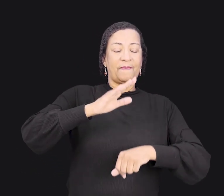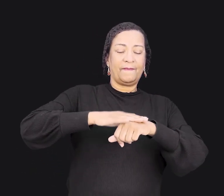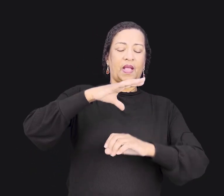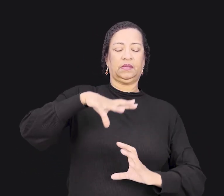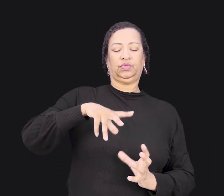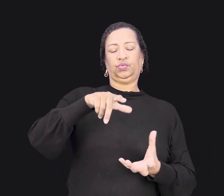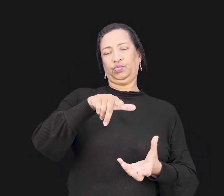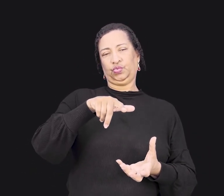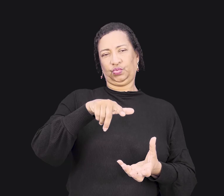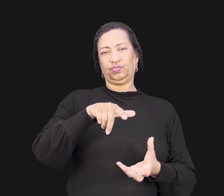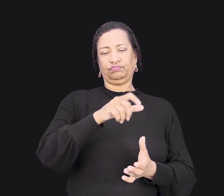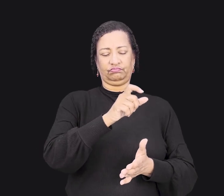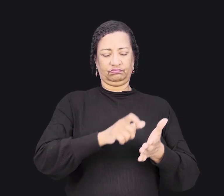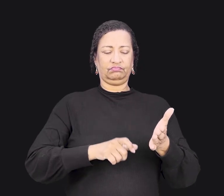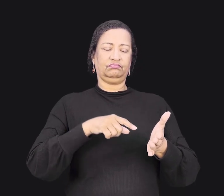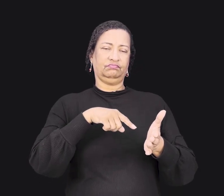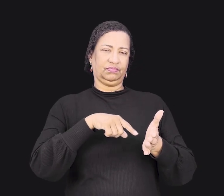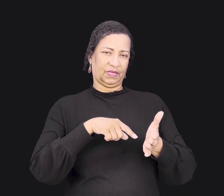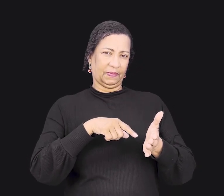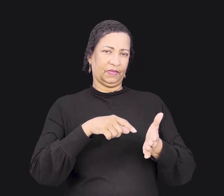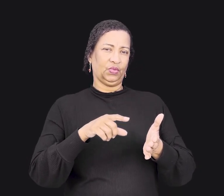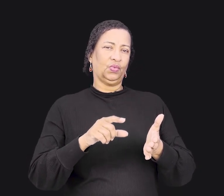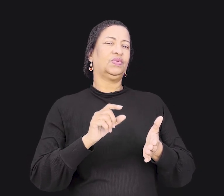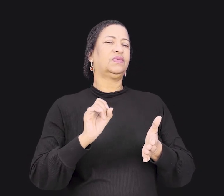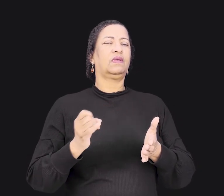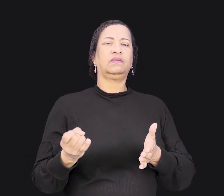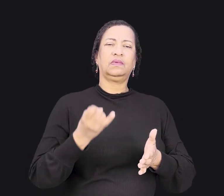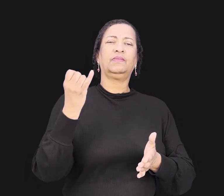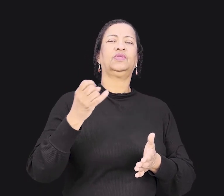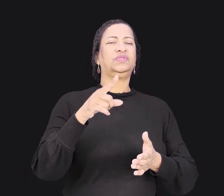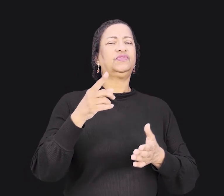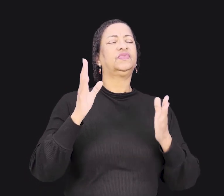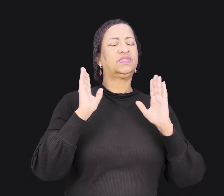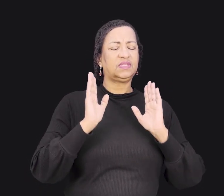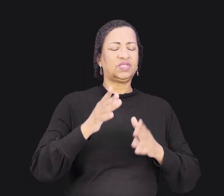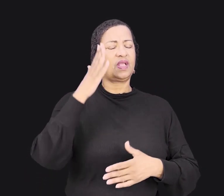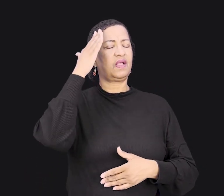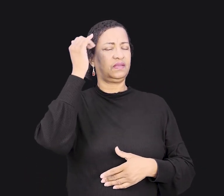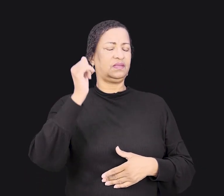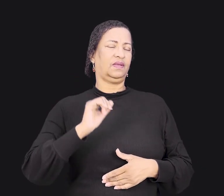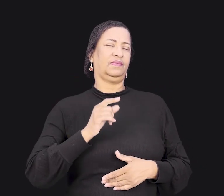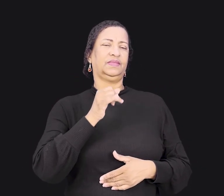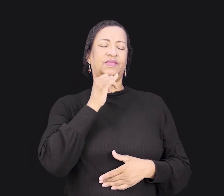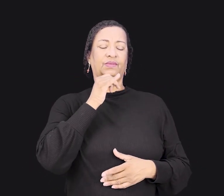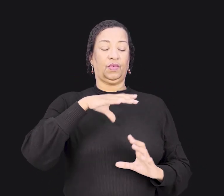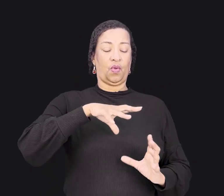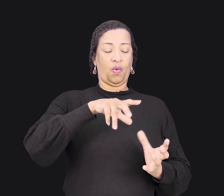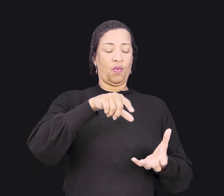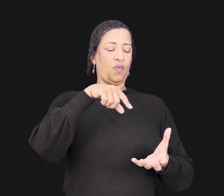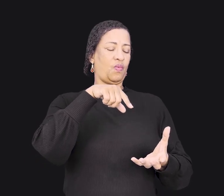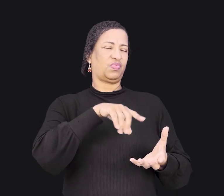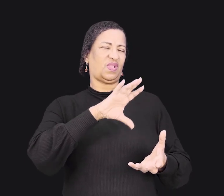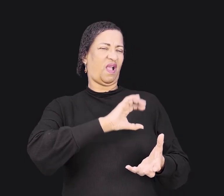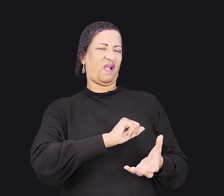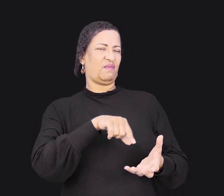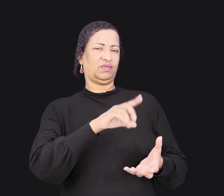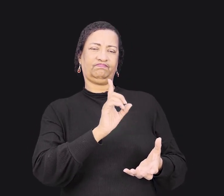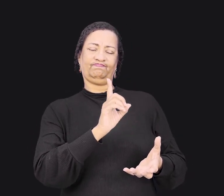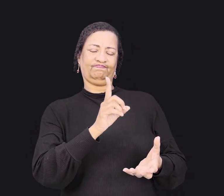muito importante e você já deve estar familiarizado com ela. Não amem o mundo nem o que nele há. Se alguém ama o mundo, o amor do